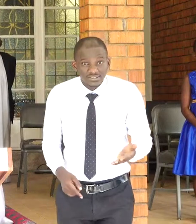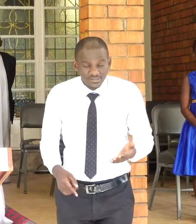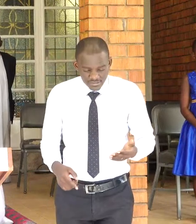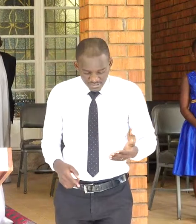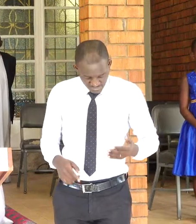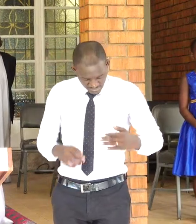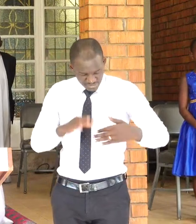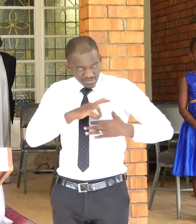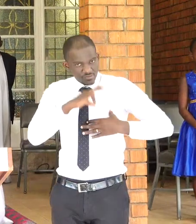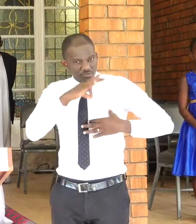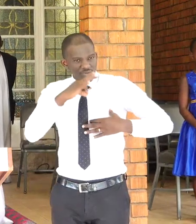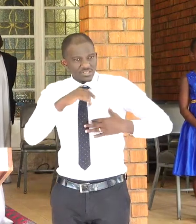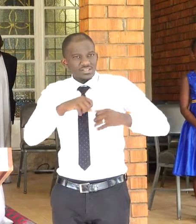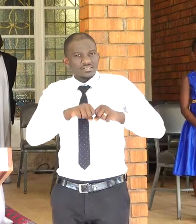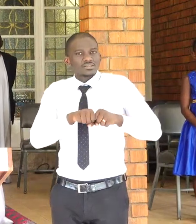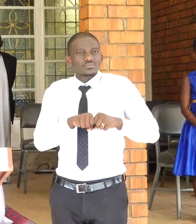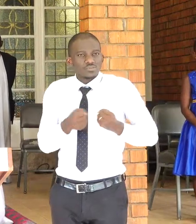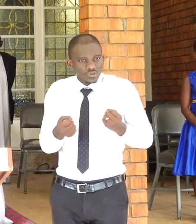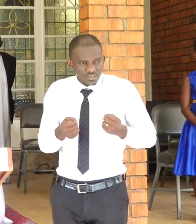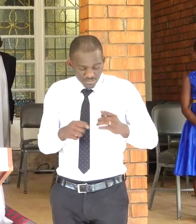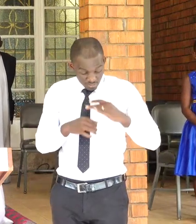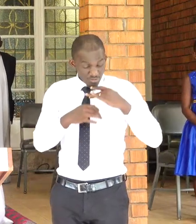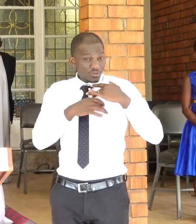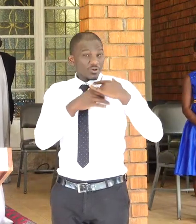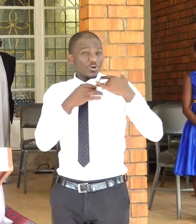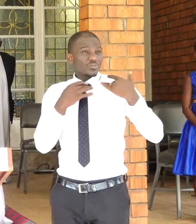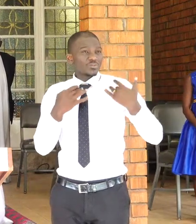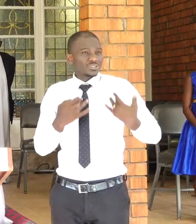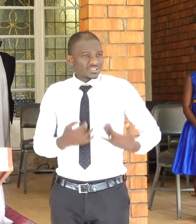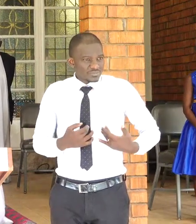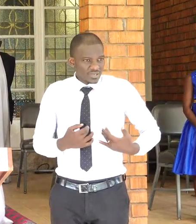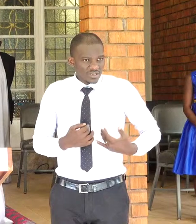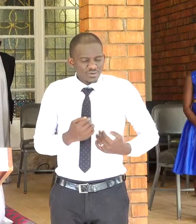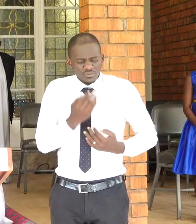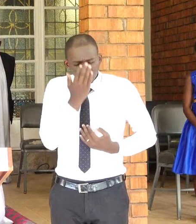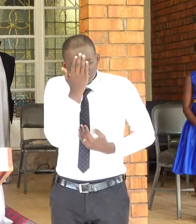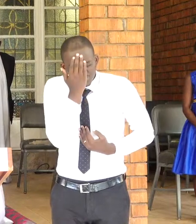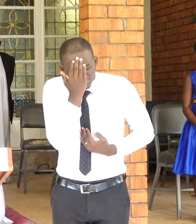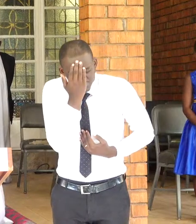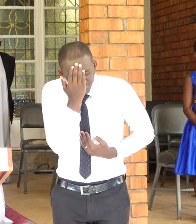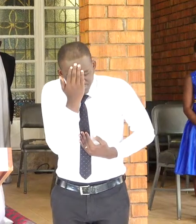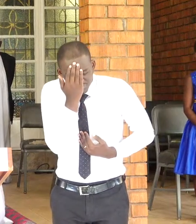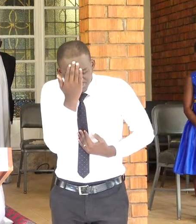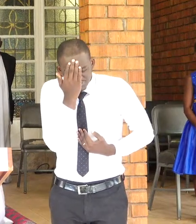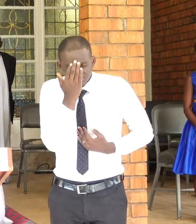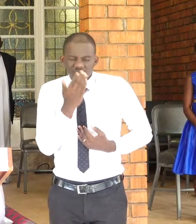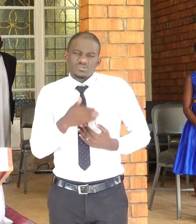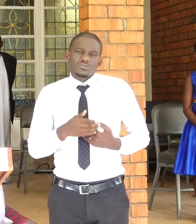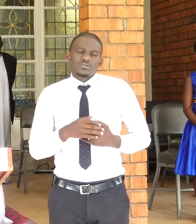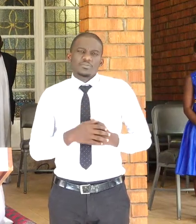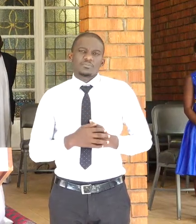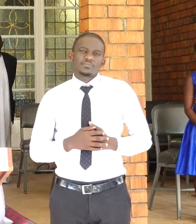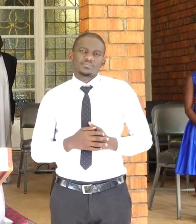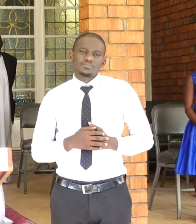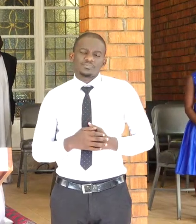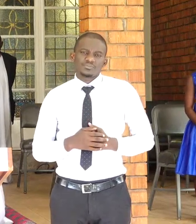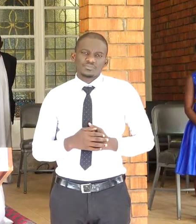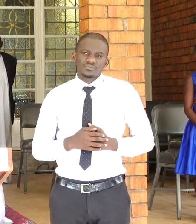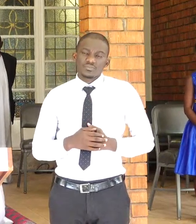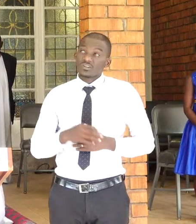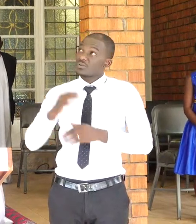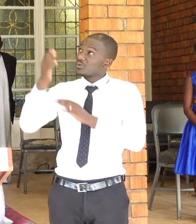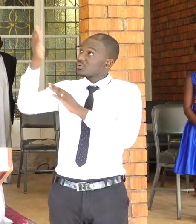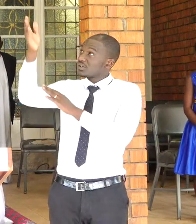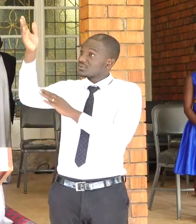emenyese n'omutima ogumenyese era oguboneredde ayi